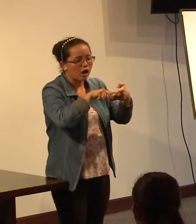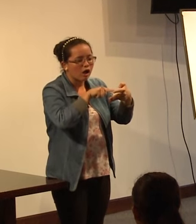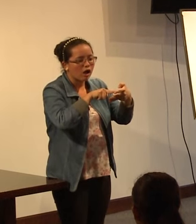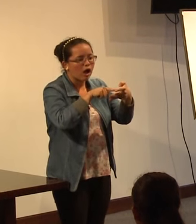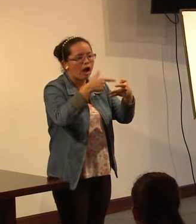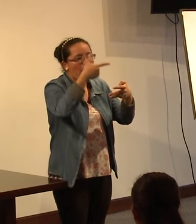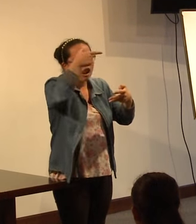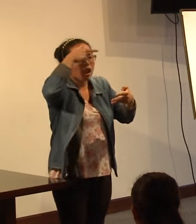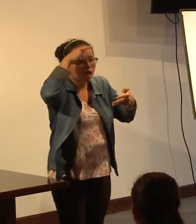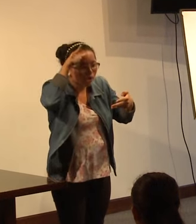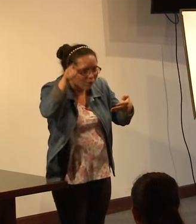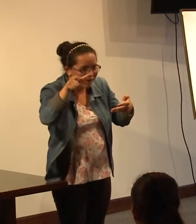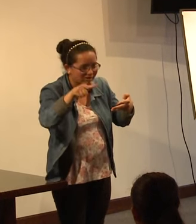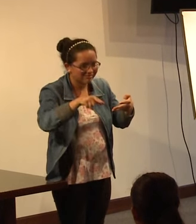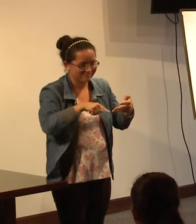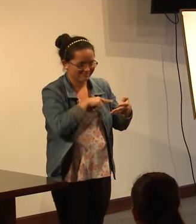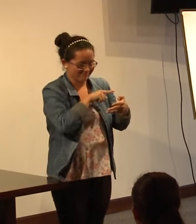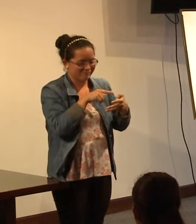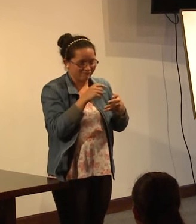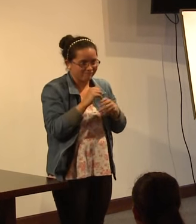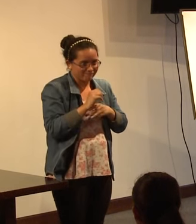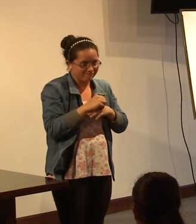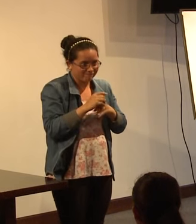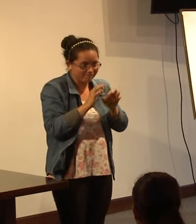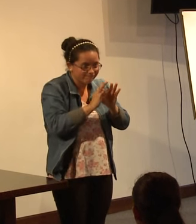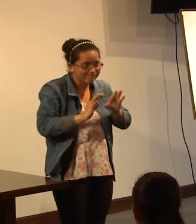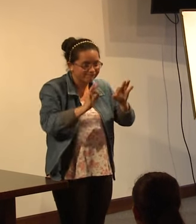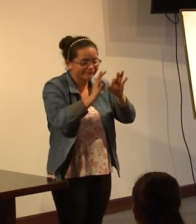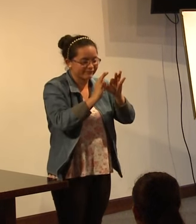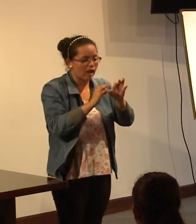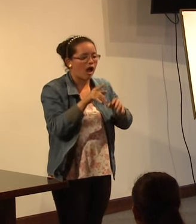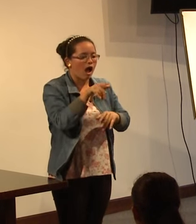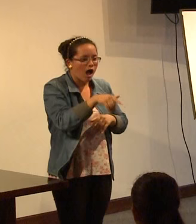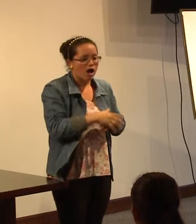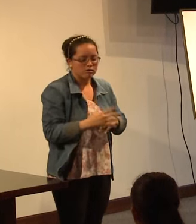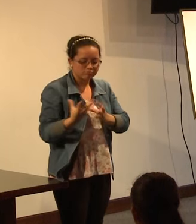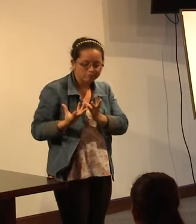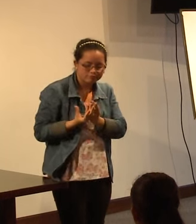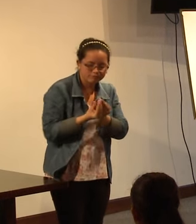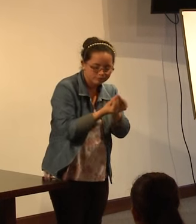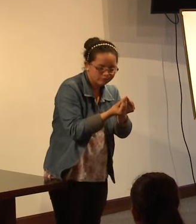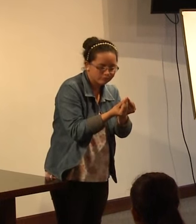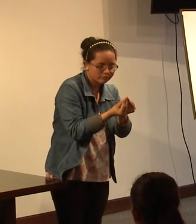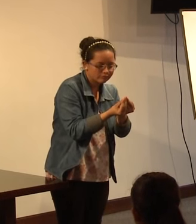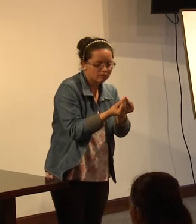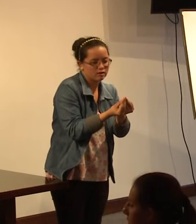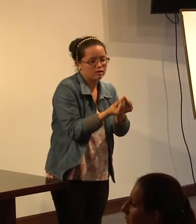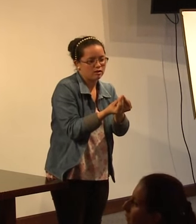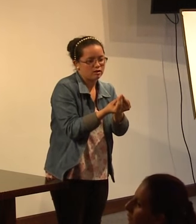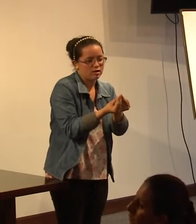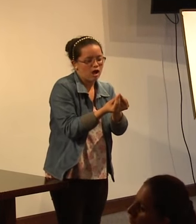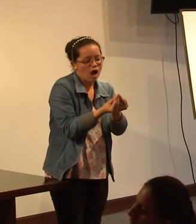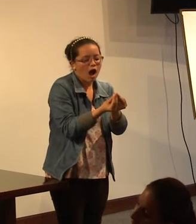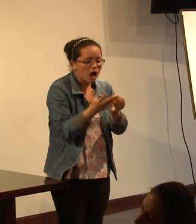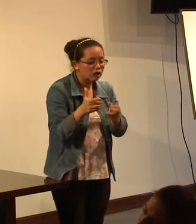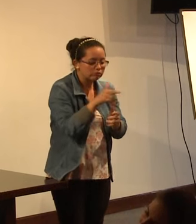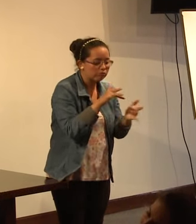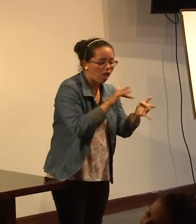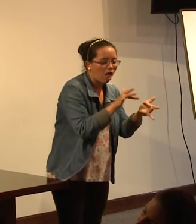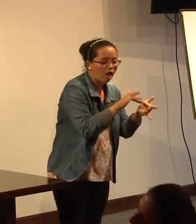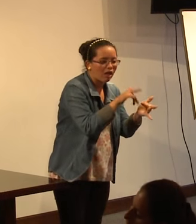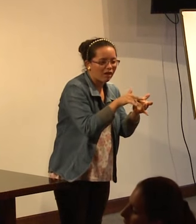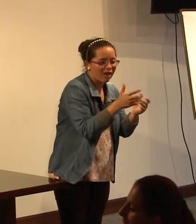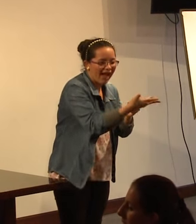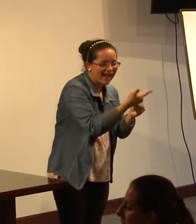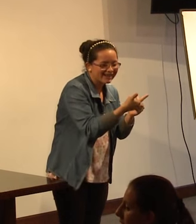en un lenguaje, por ejemplo. Eso es fundamental, que cuando yo voy con mis alumnos y los acerco a un proceso de creación, por ejemplo, en artes plásticas, pues lo que yo estoy